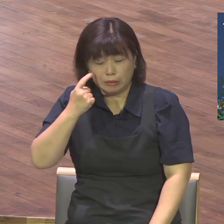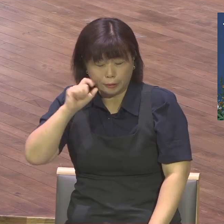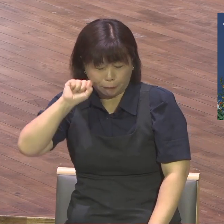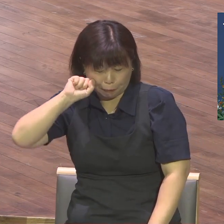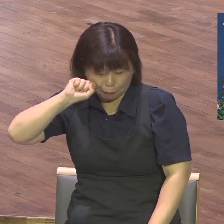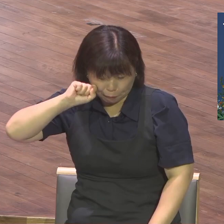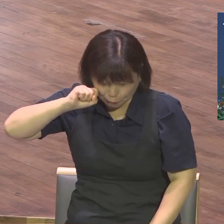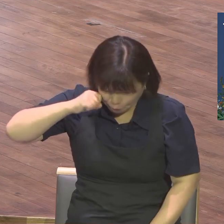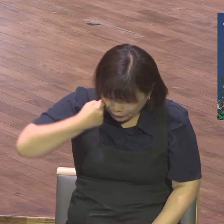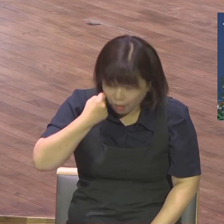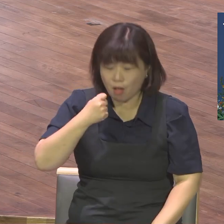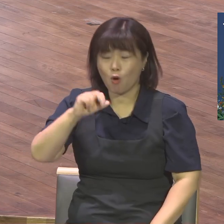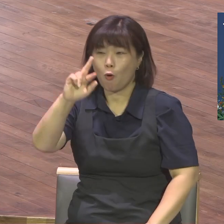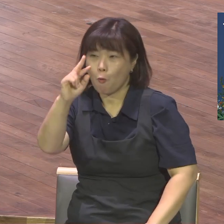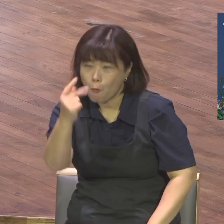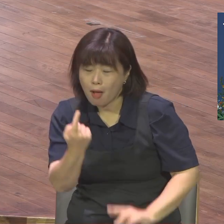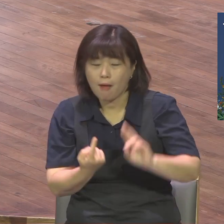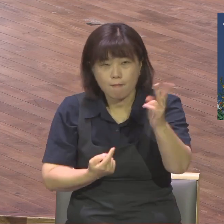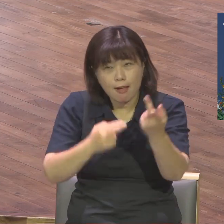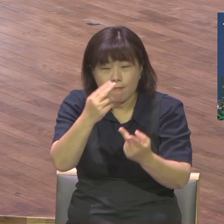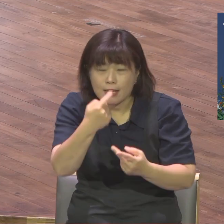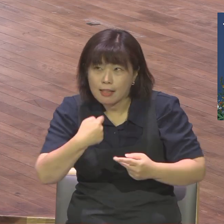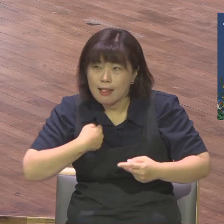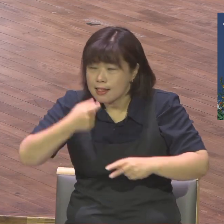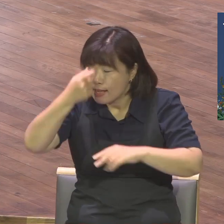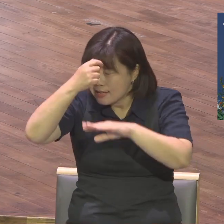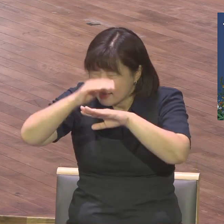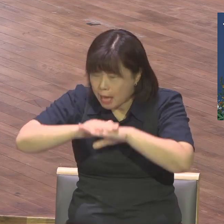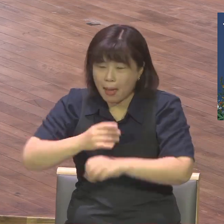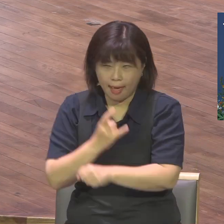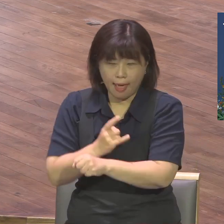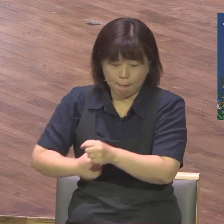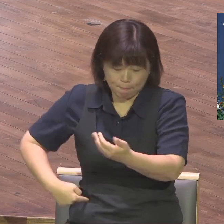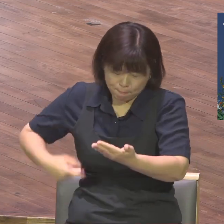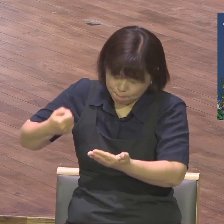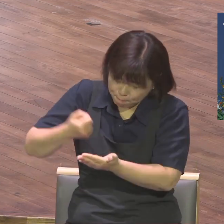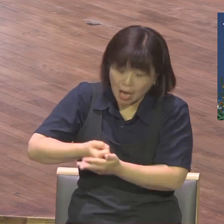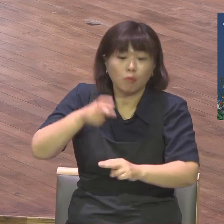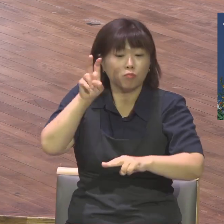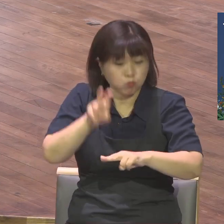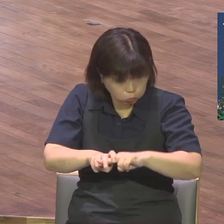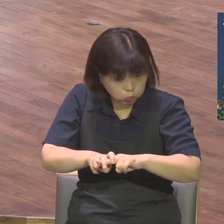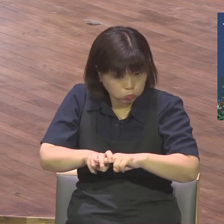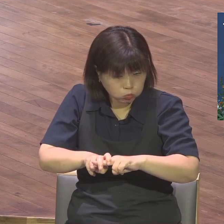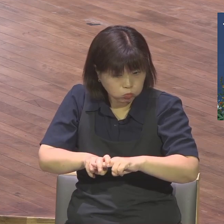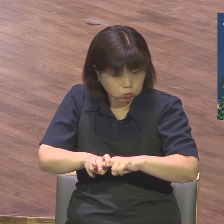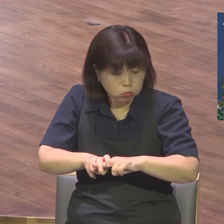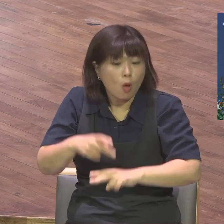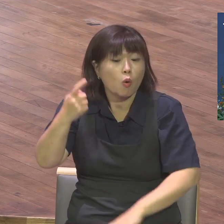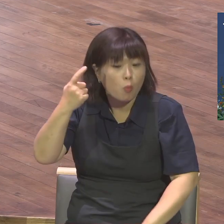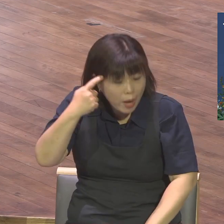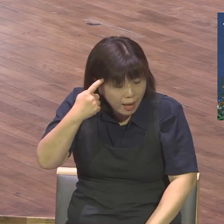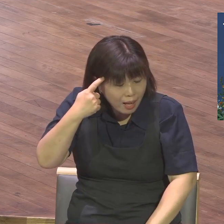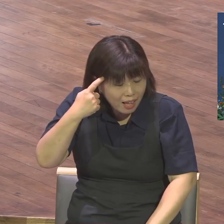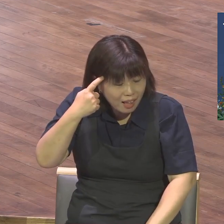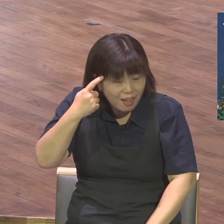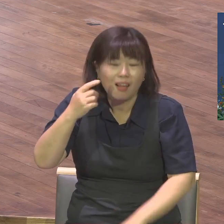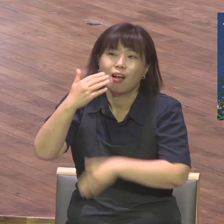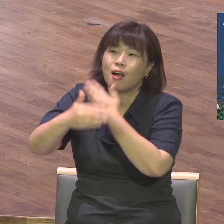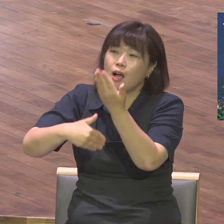축복입니다. 창세기 3장의 험악한 세상 속에서도 거룩한 씨, 하나님의